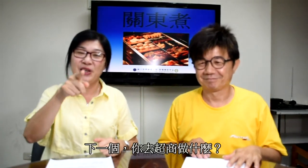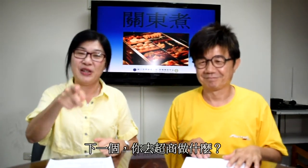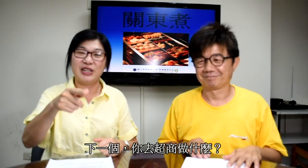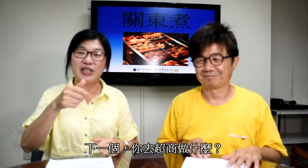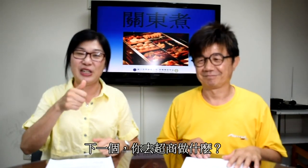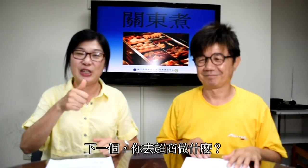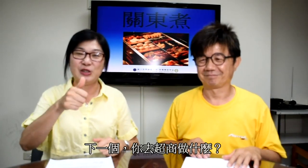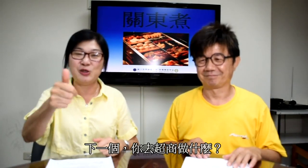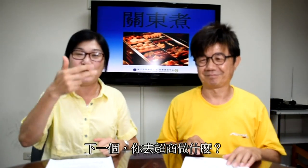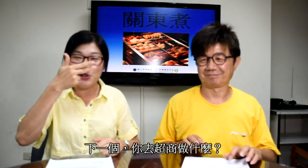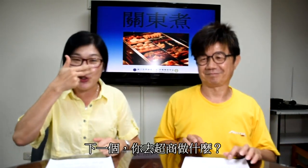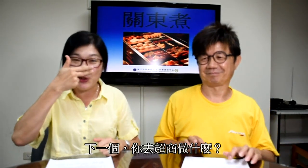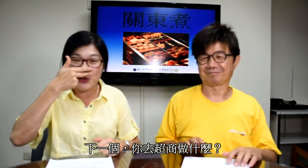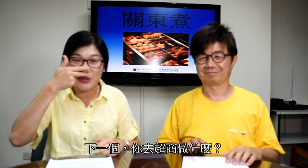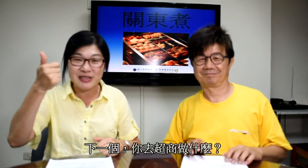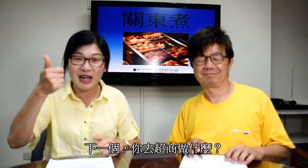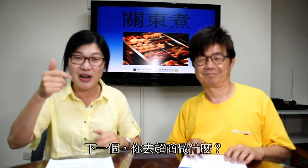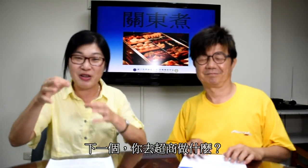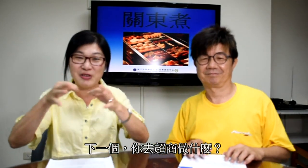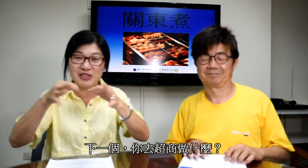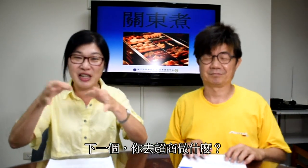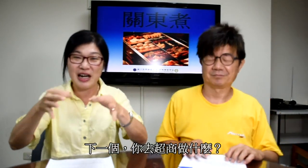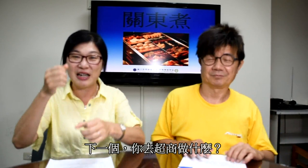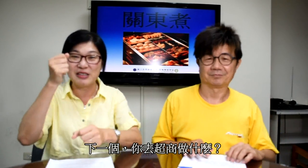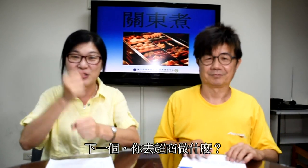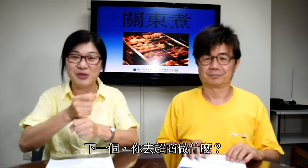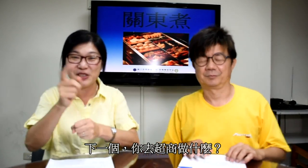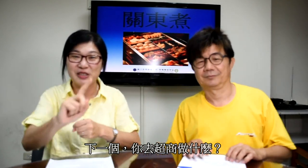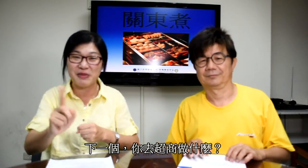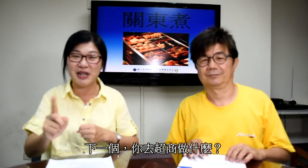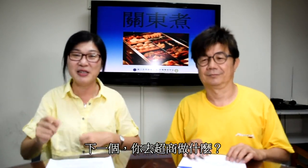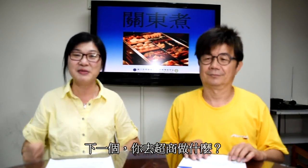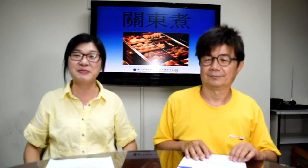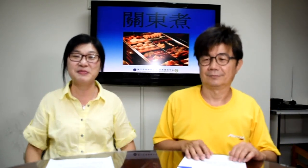你去超商做什么？